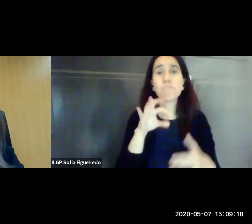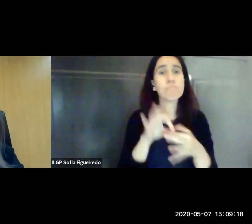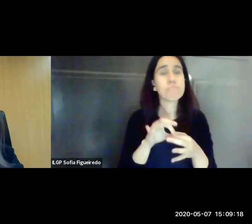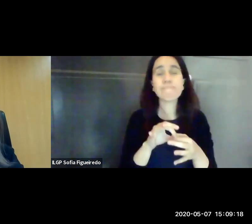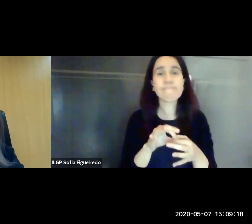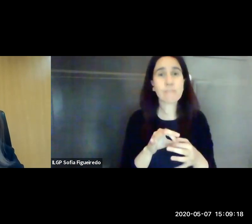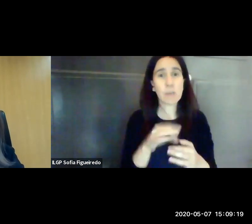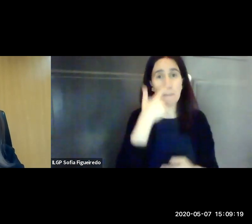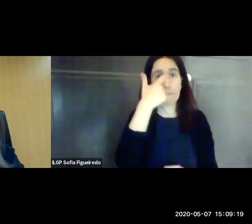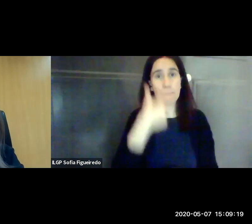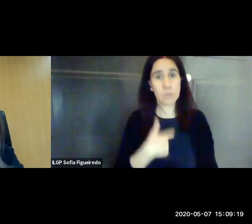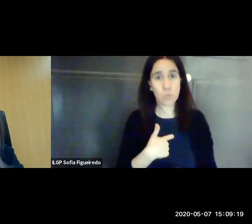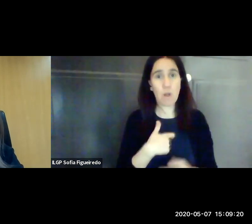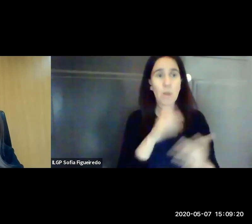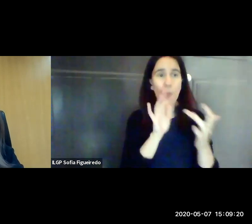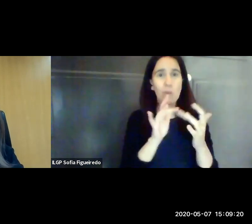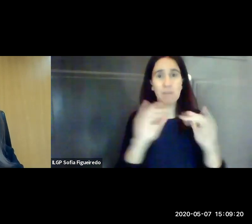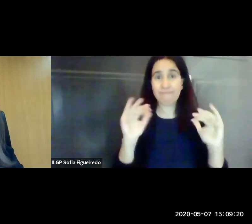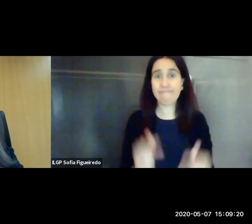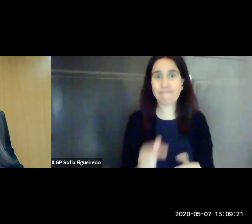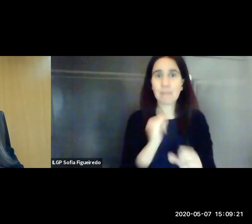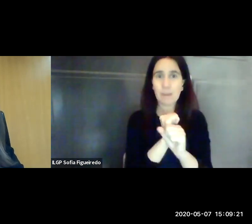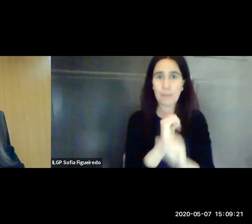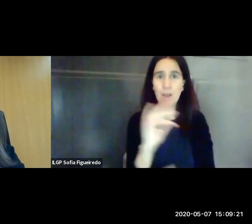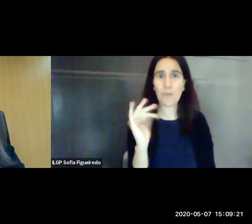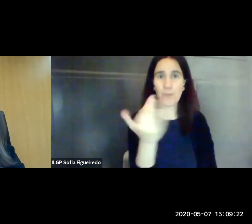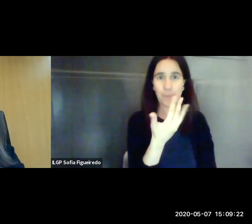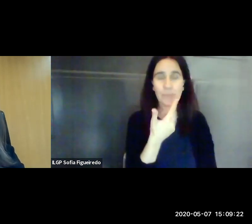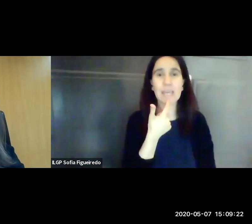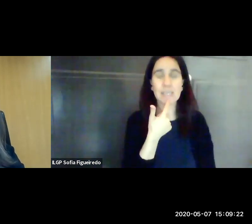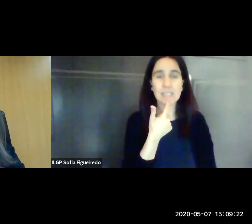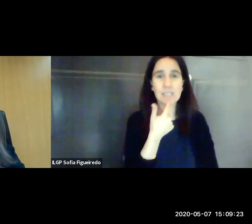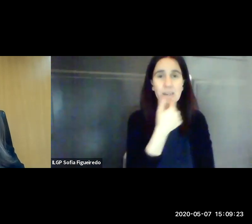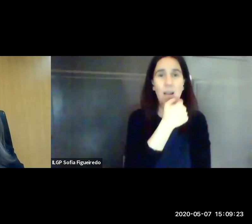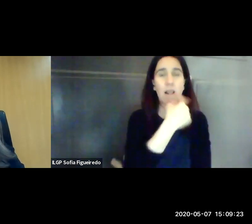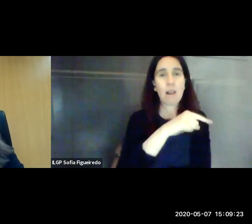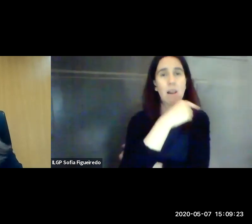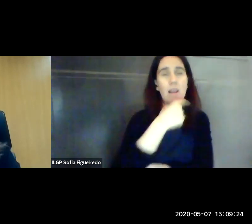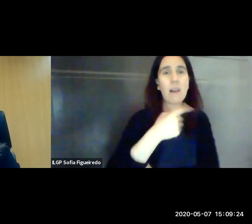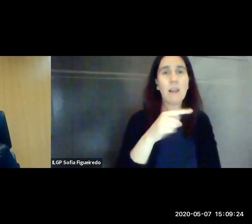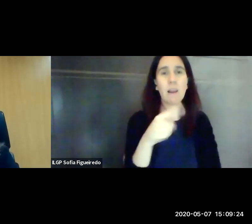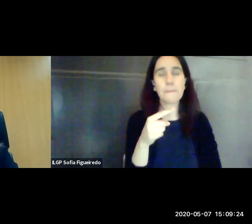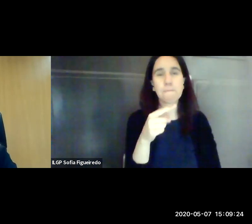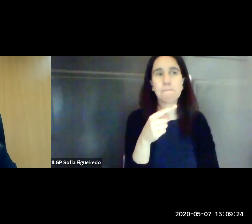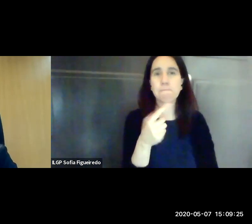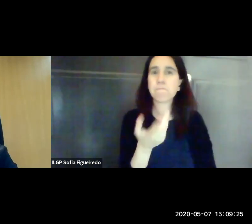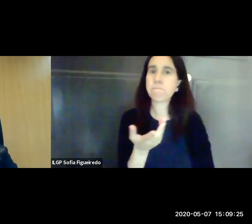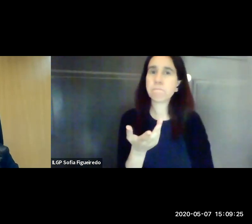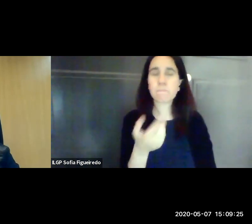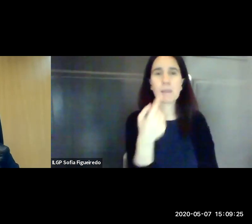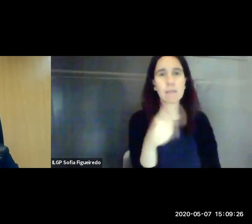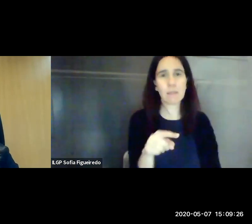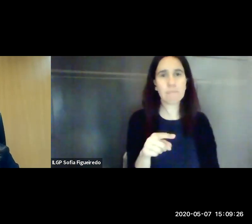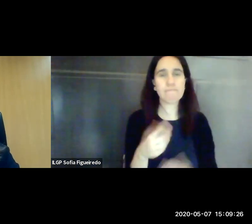contacto pessoal em ambiente de trabalho, ou seja, há aqui uma